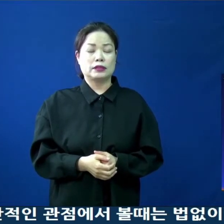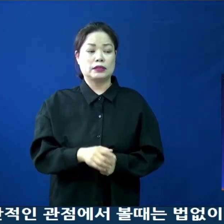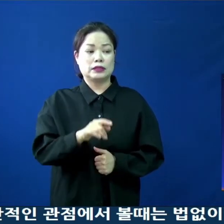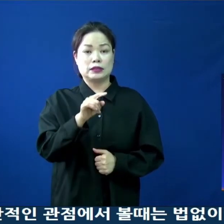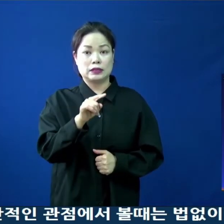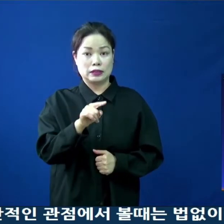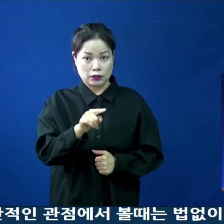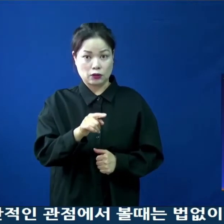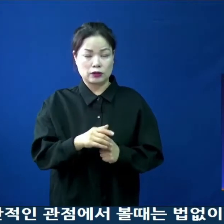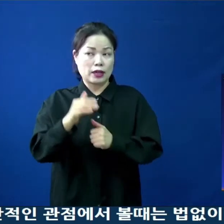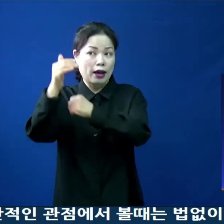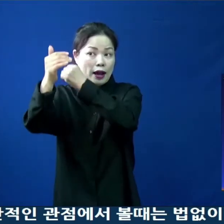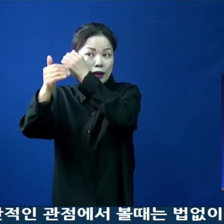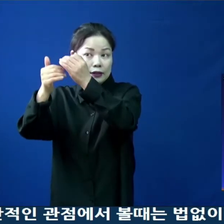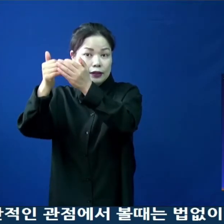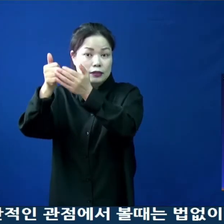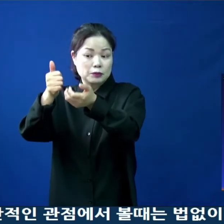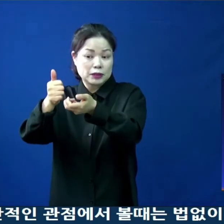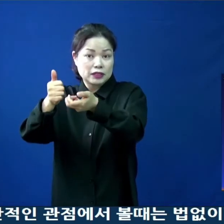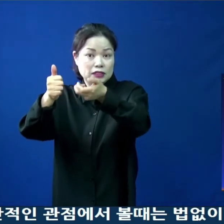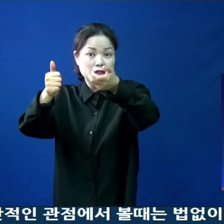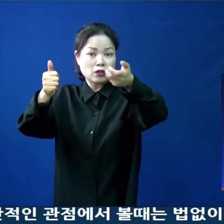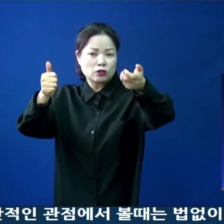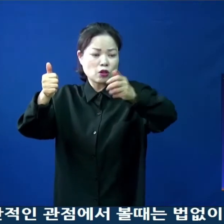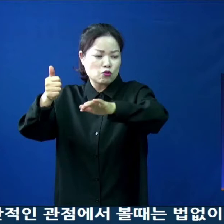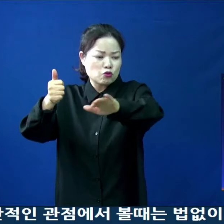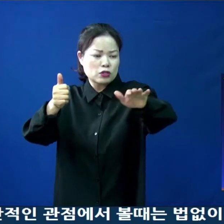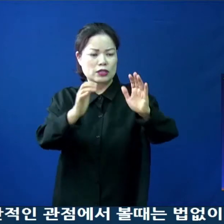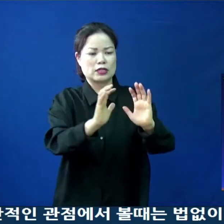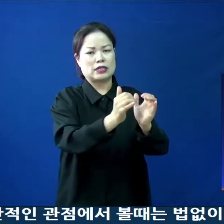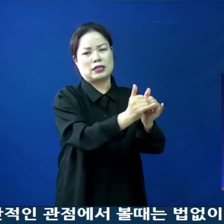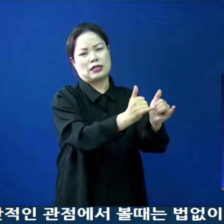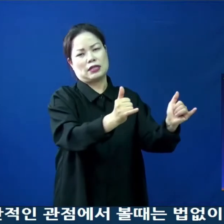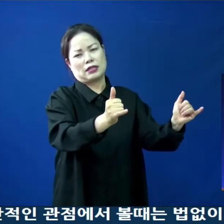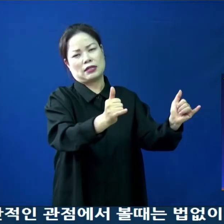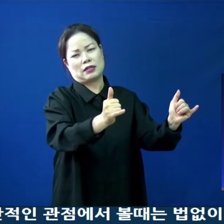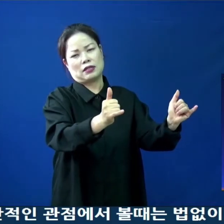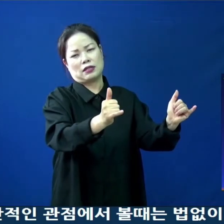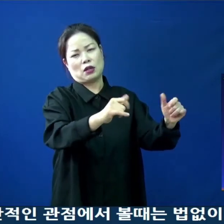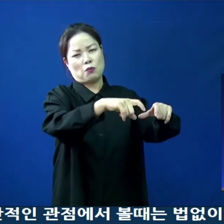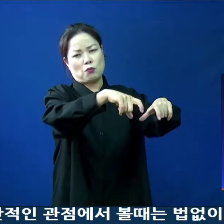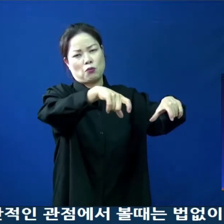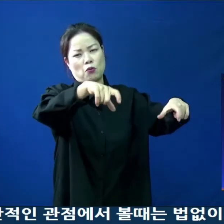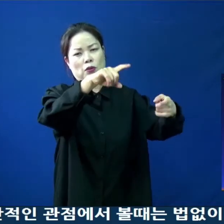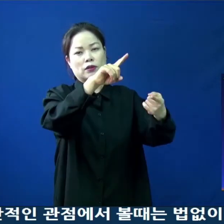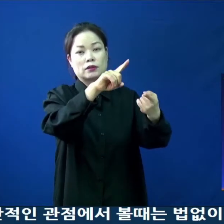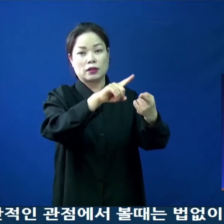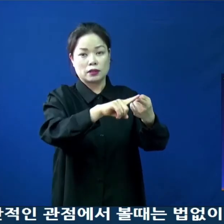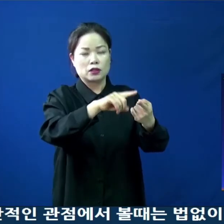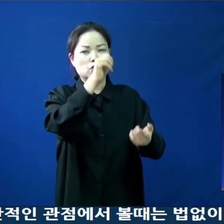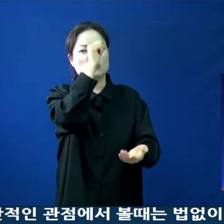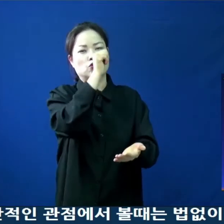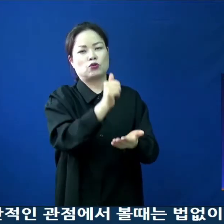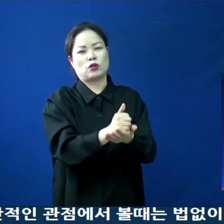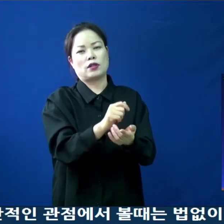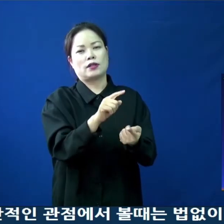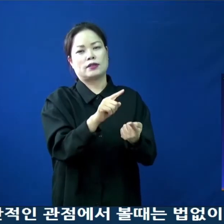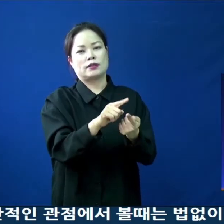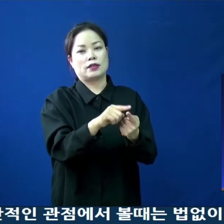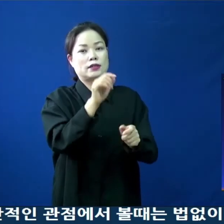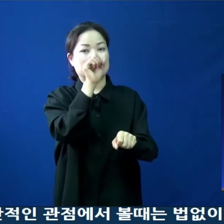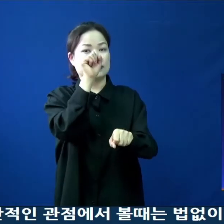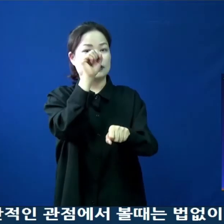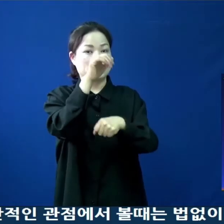이것이 하나님을 떠난 우리 인류의 보편적인 죄에 대한